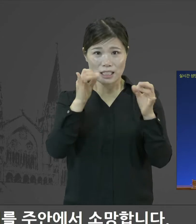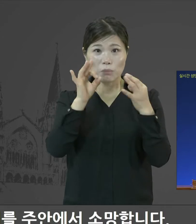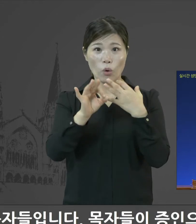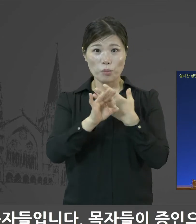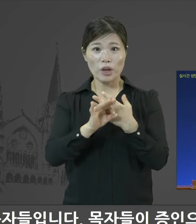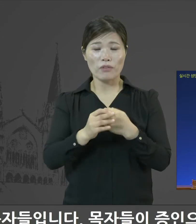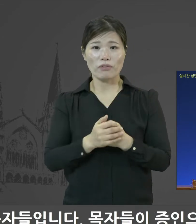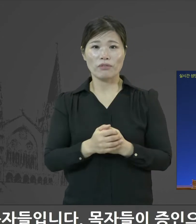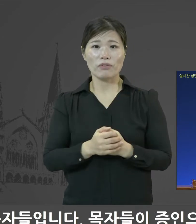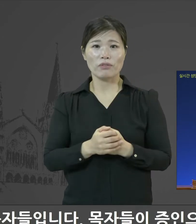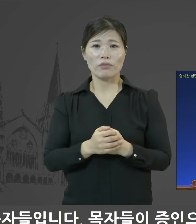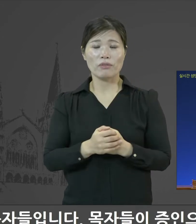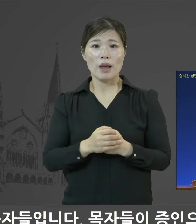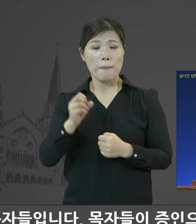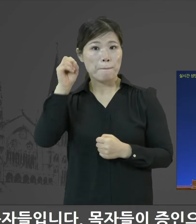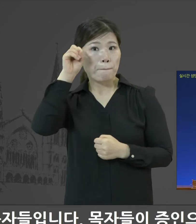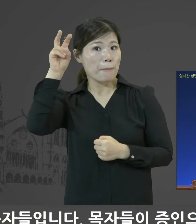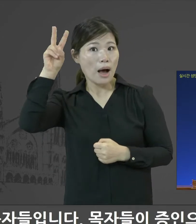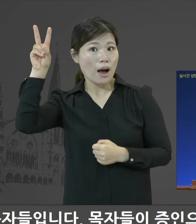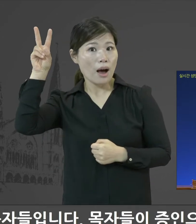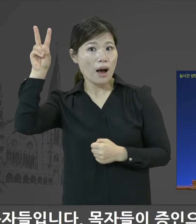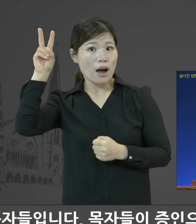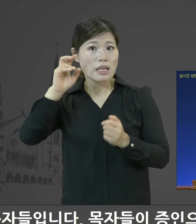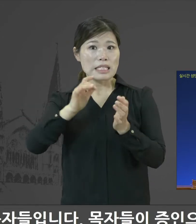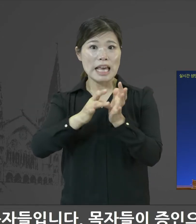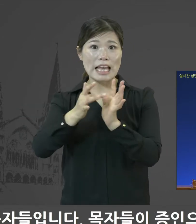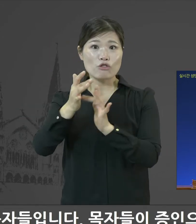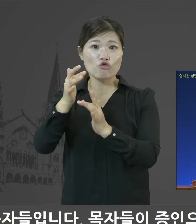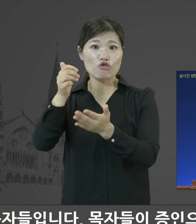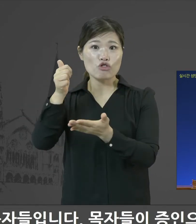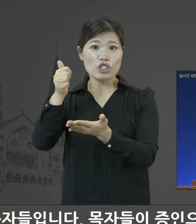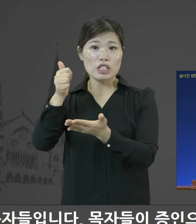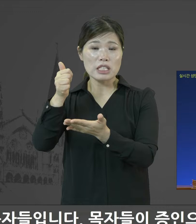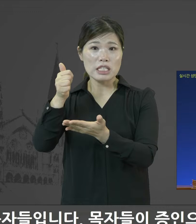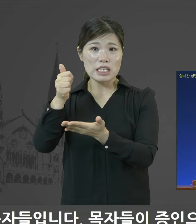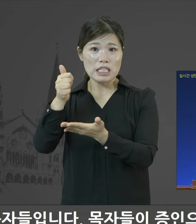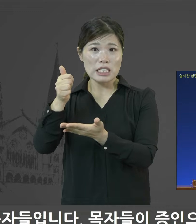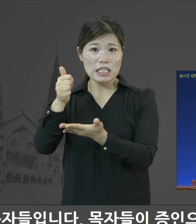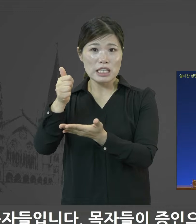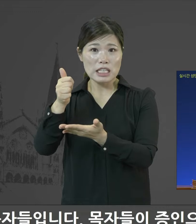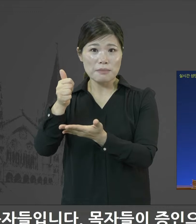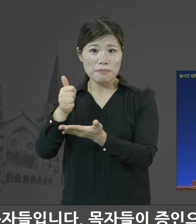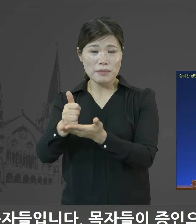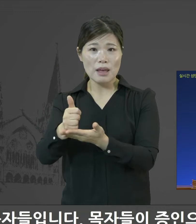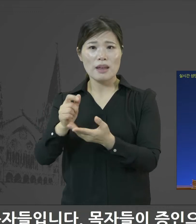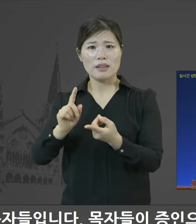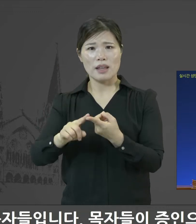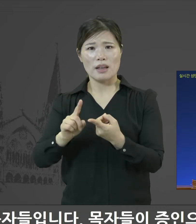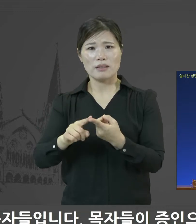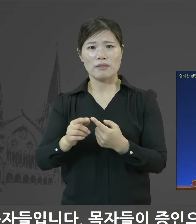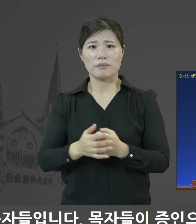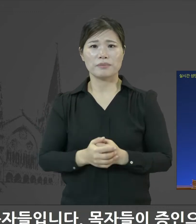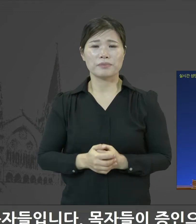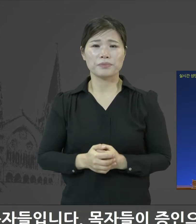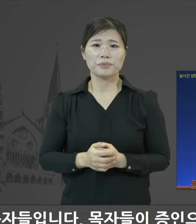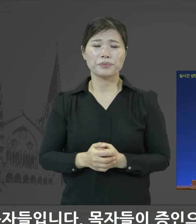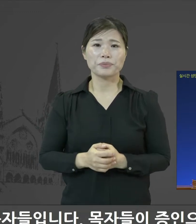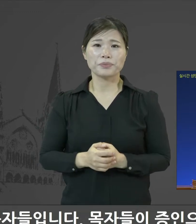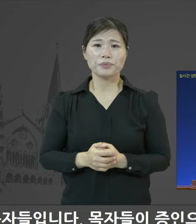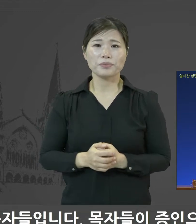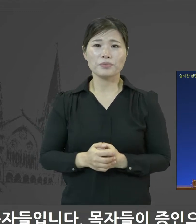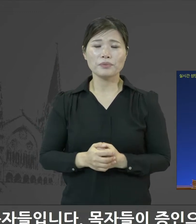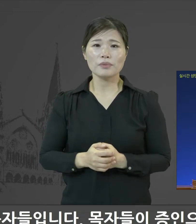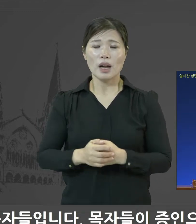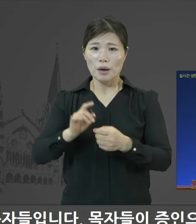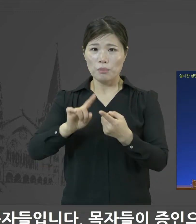있었습니다. 갑자기 이 예수님 탄생에 등장하죠. 전혀 이들이 등장할 거라고는 예상도 못한